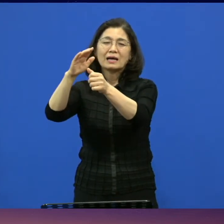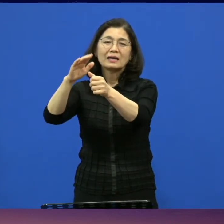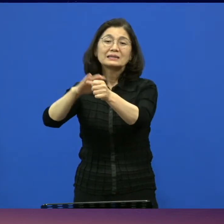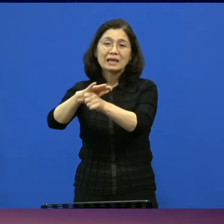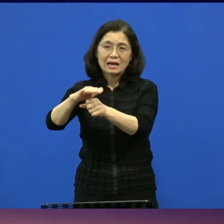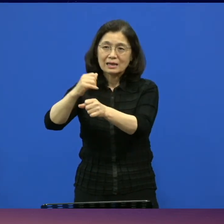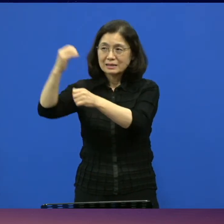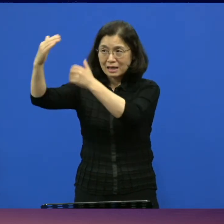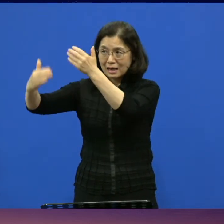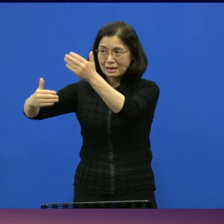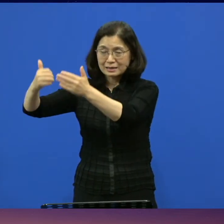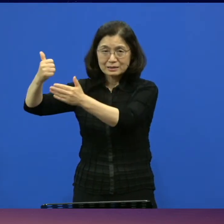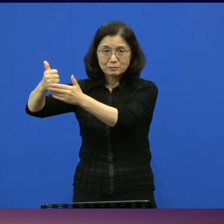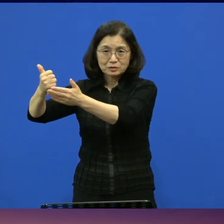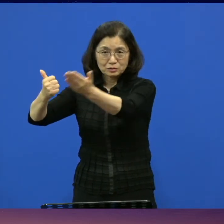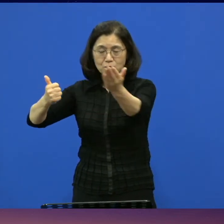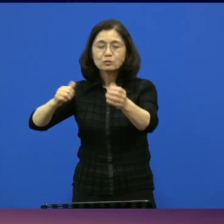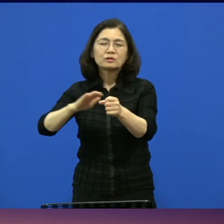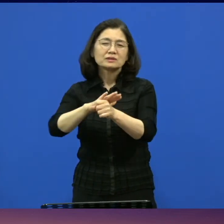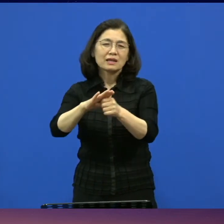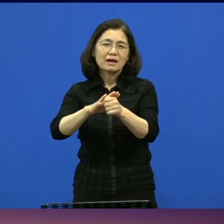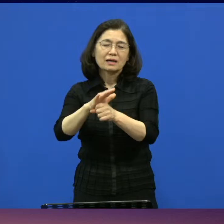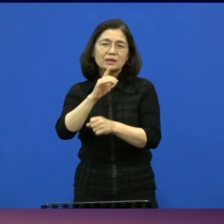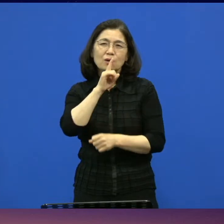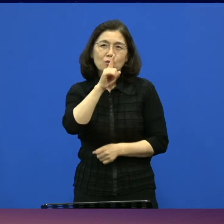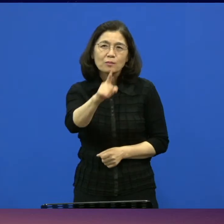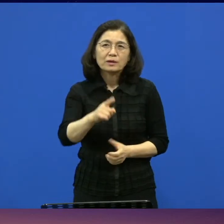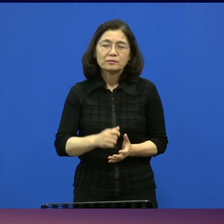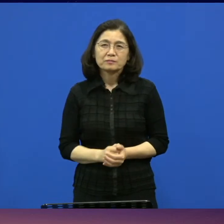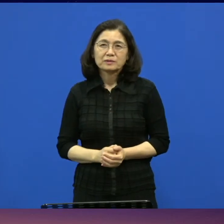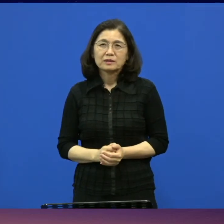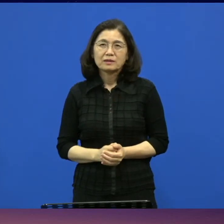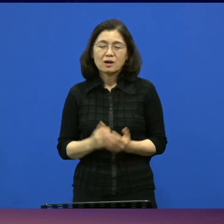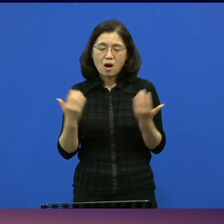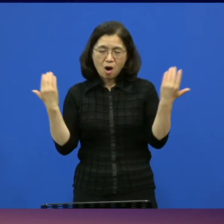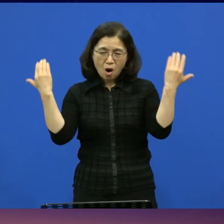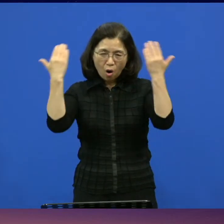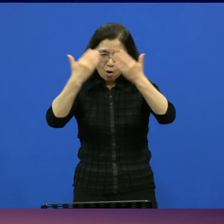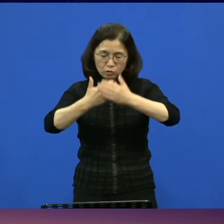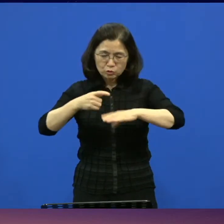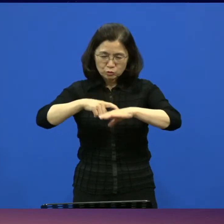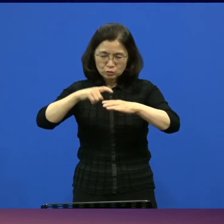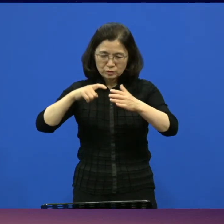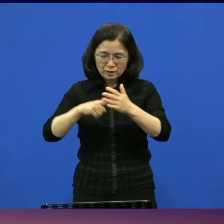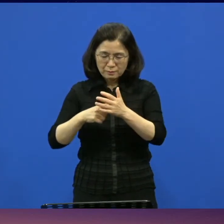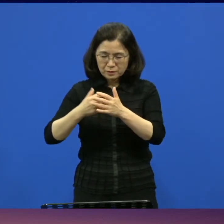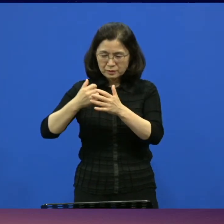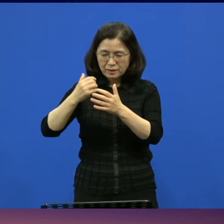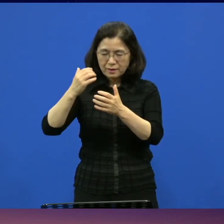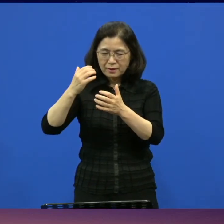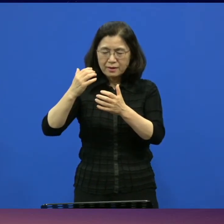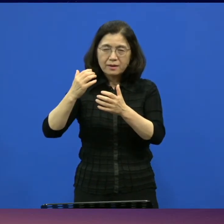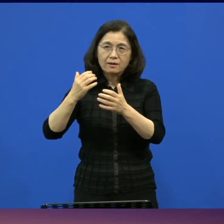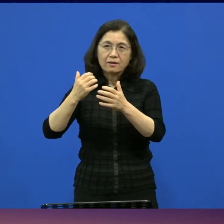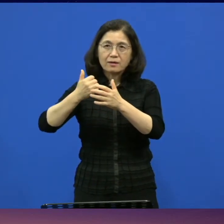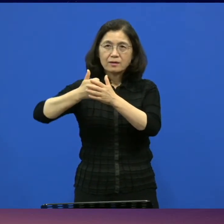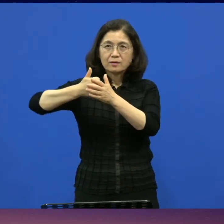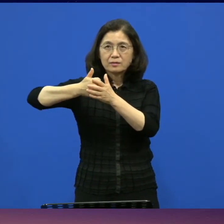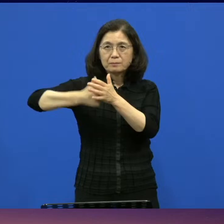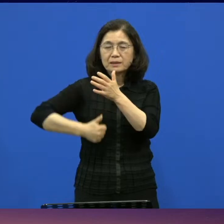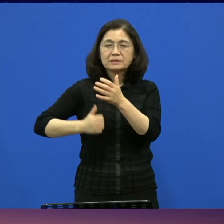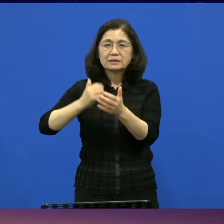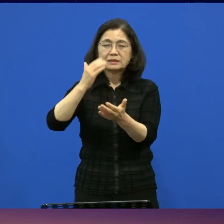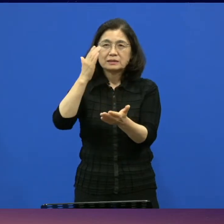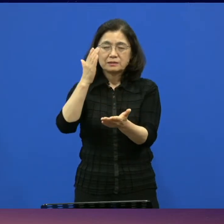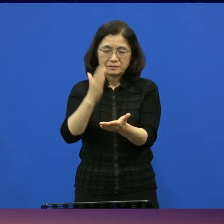내 마음의 문을 열라는 거죠. 골짜기에 갇혀 있지 말라는 거죠. 그래서 우리는 나를 바라볼 때 그 복음의